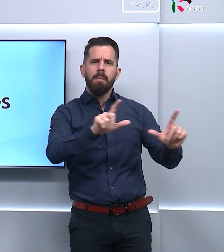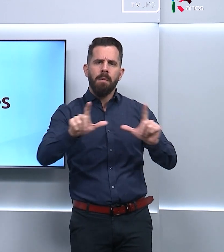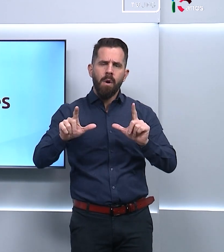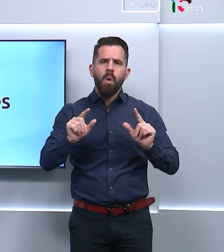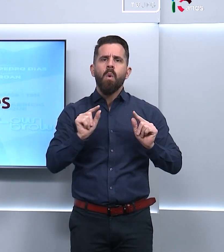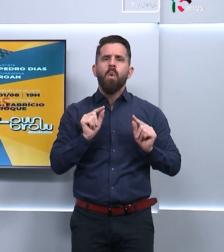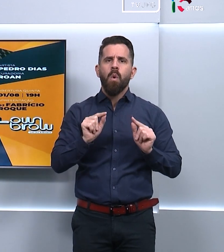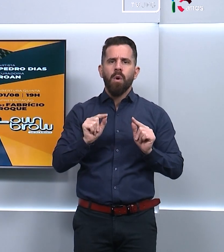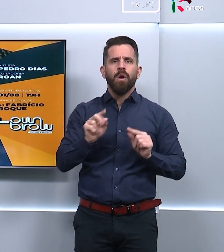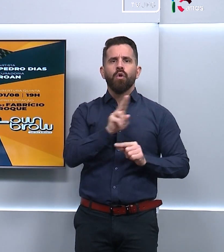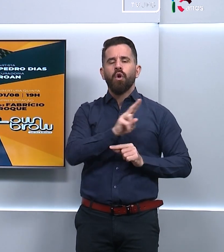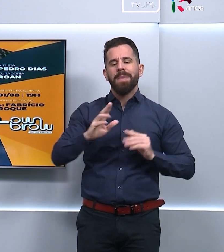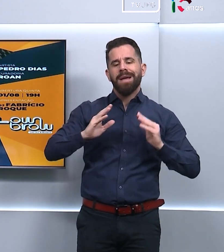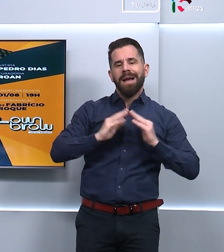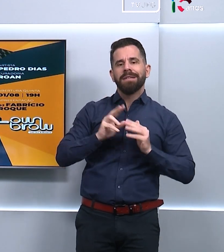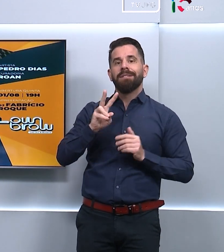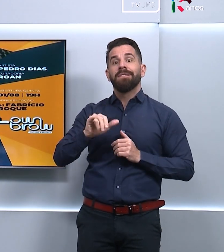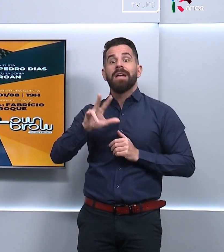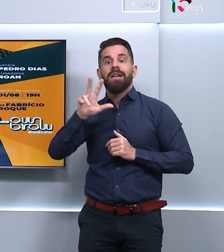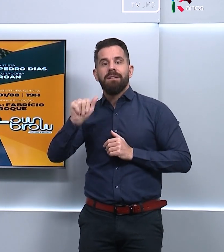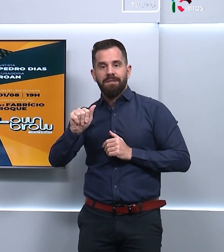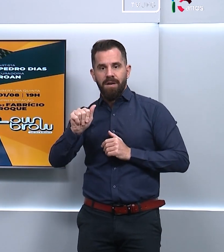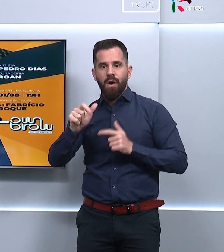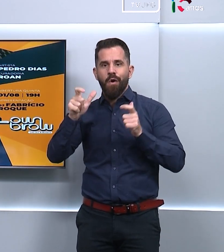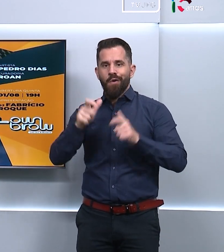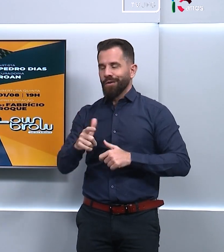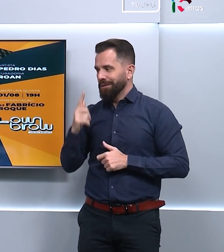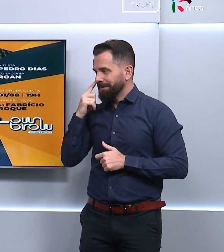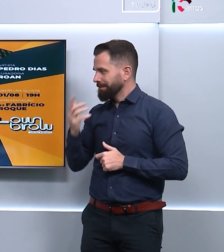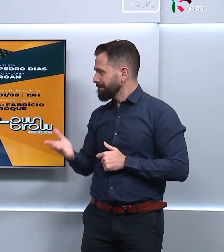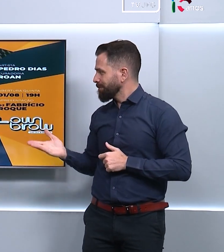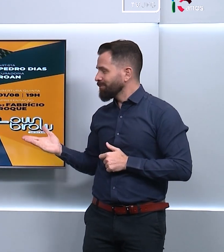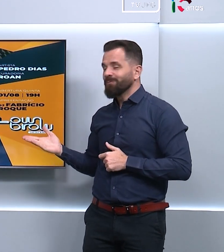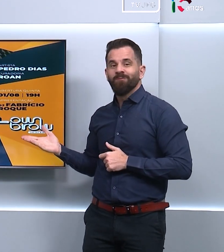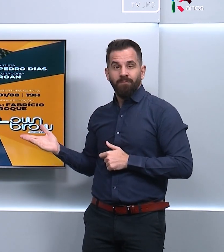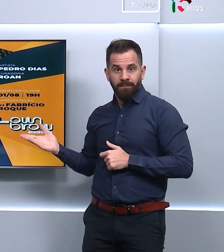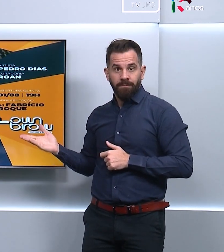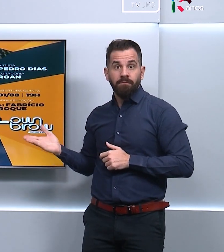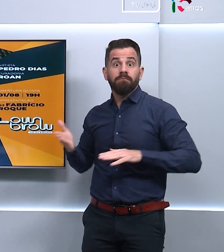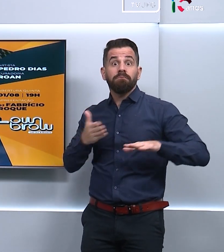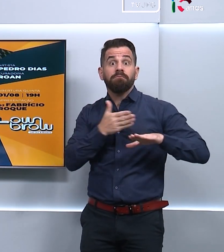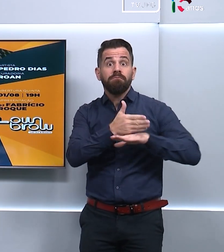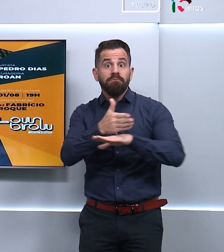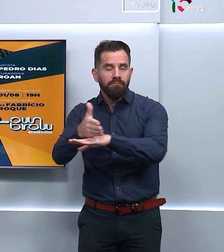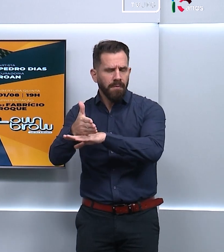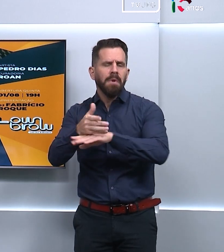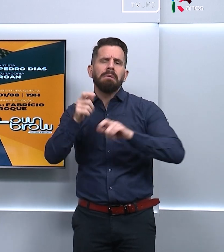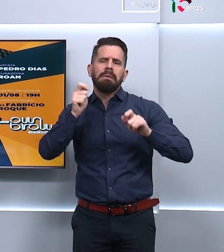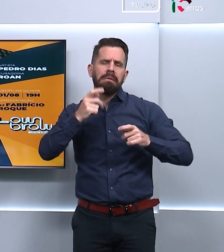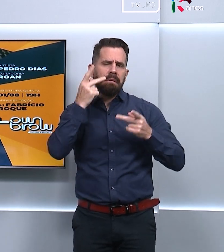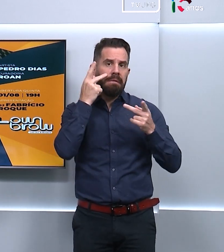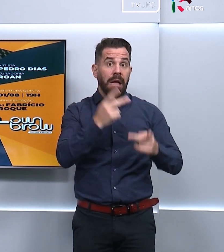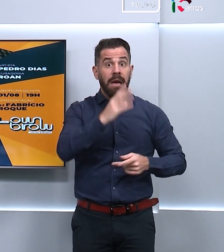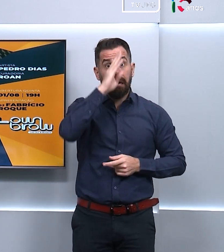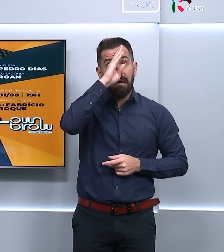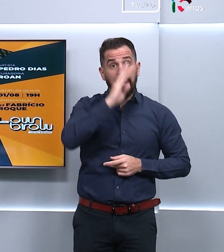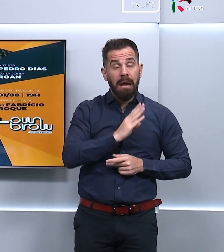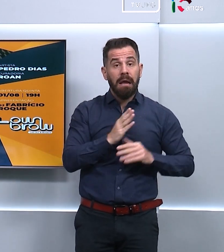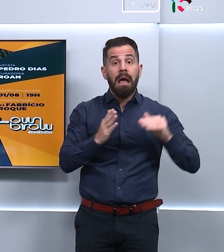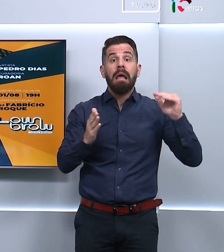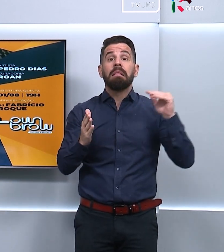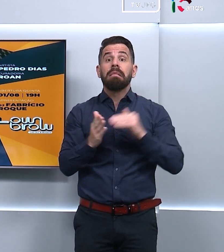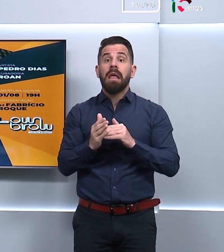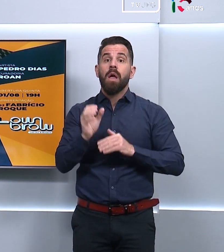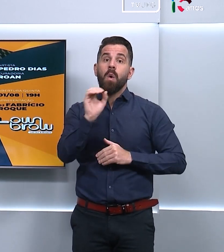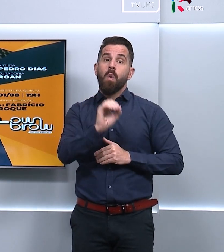partir das 7 horas da noite. Essa mostra gratuita fica à disposição até o mês de outubro e reúne telas em óleo